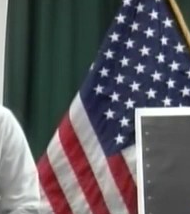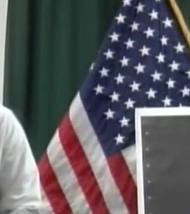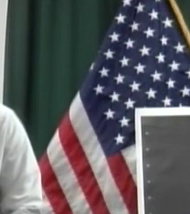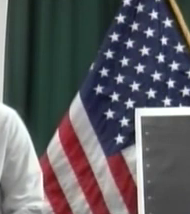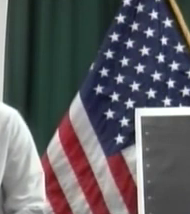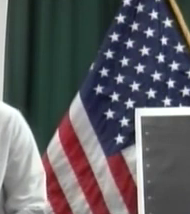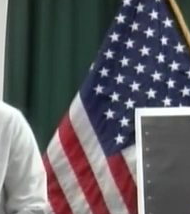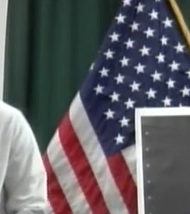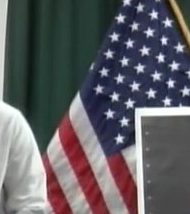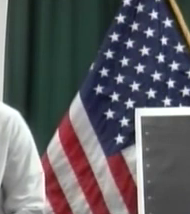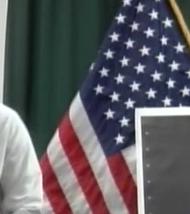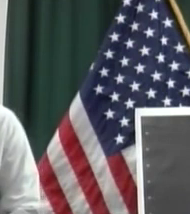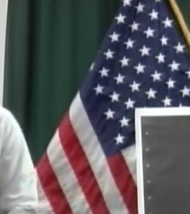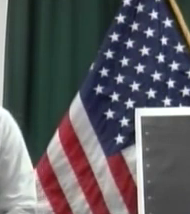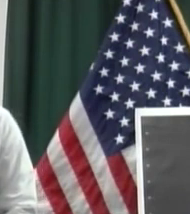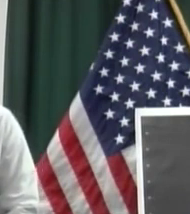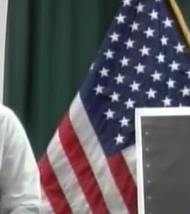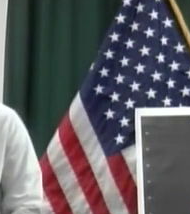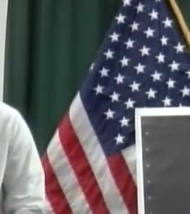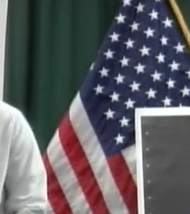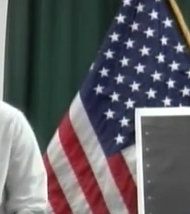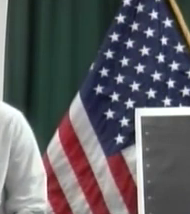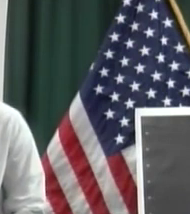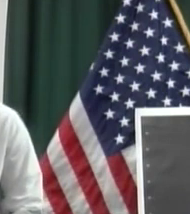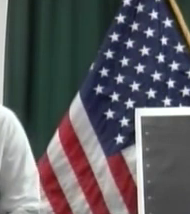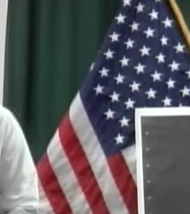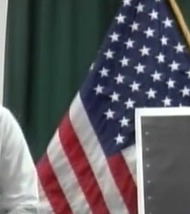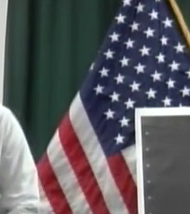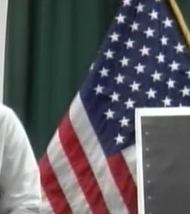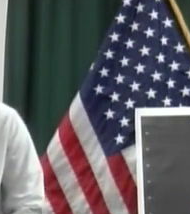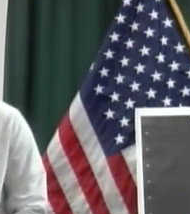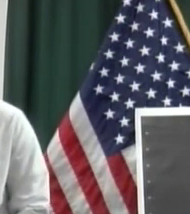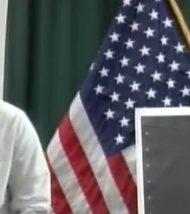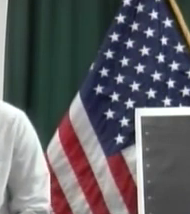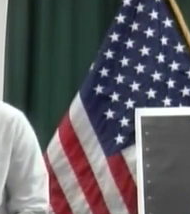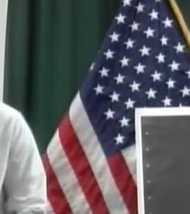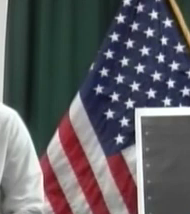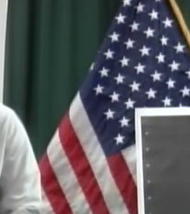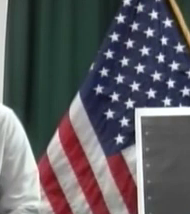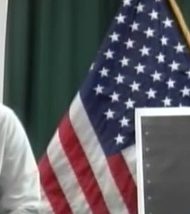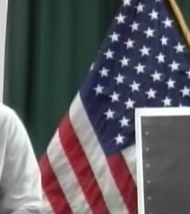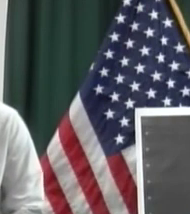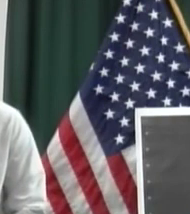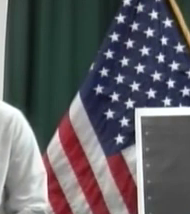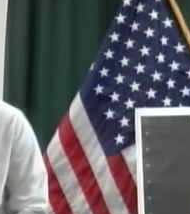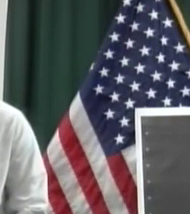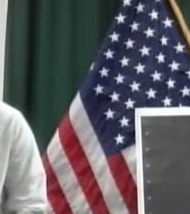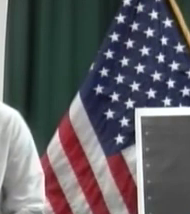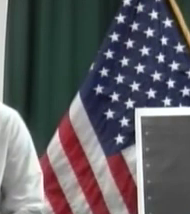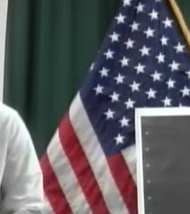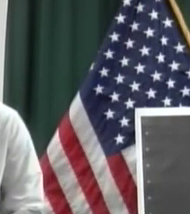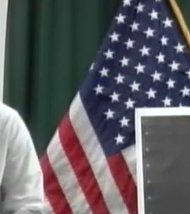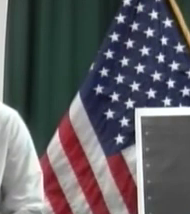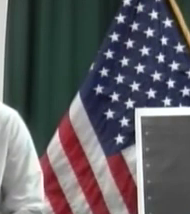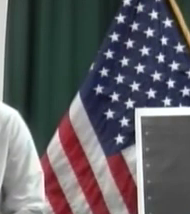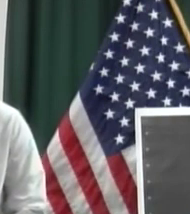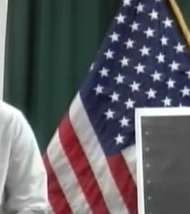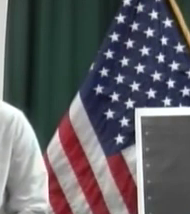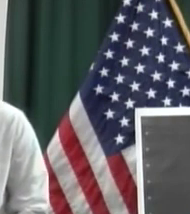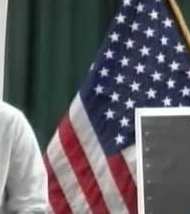tan cómodos si tienen los residentes mientras compran, cenan y hacen negocios. Ayudar a los